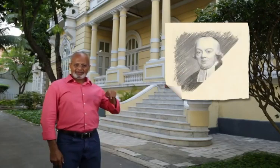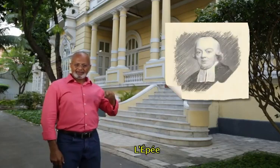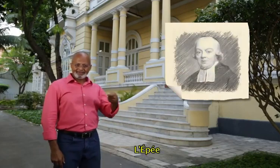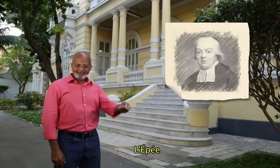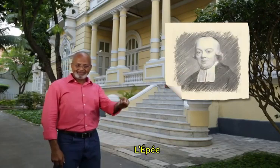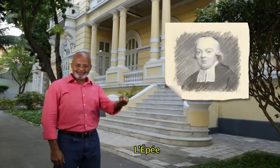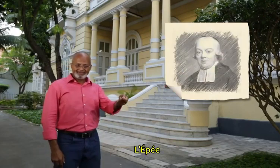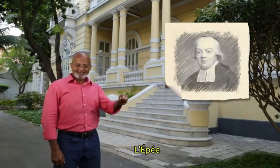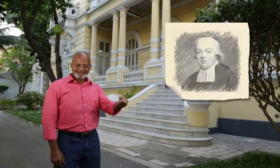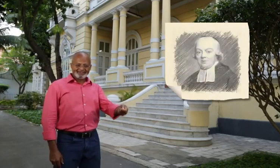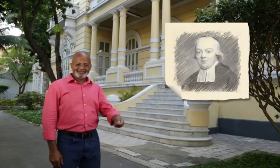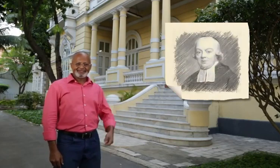Lepé.